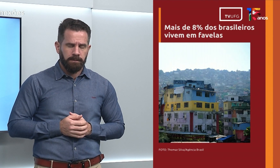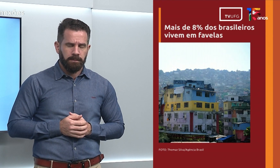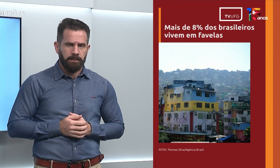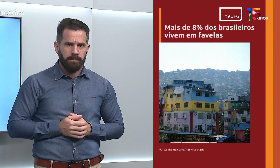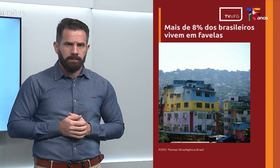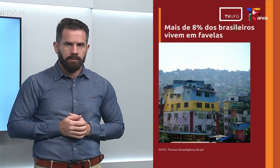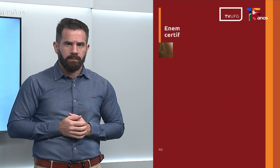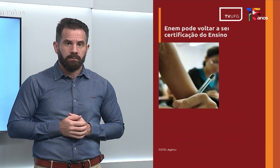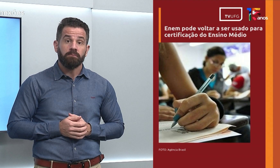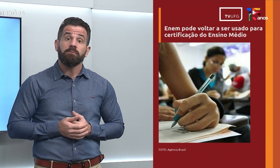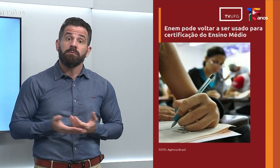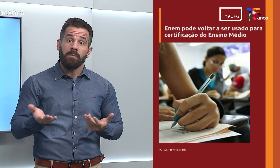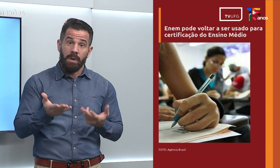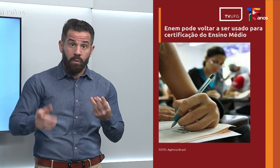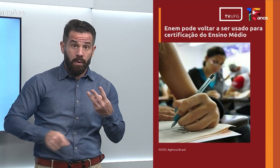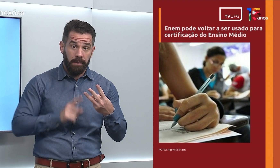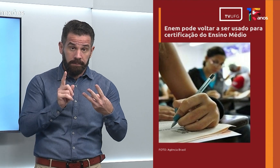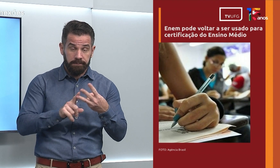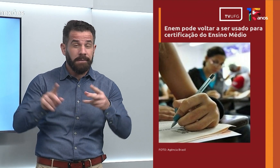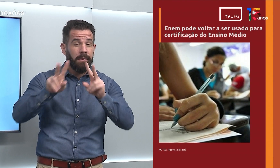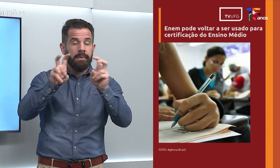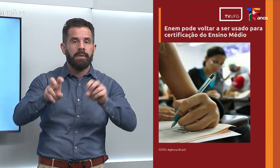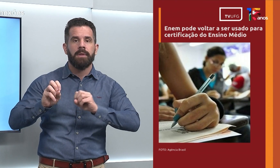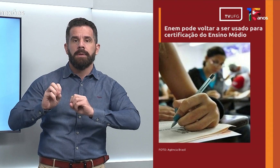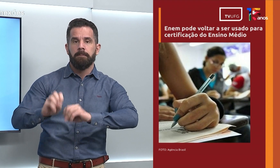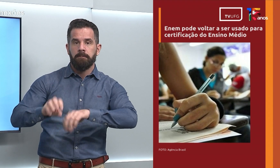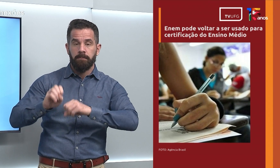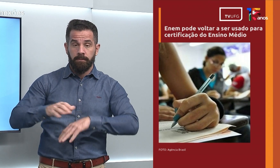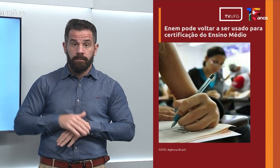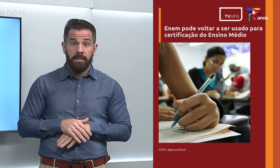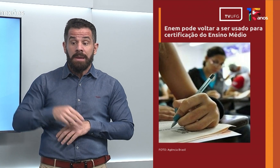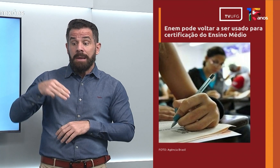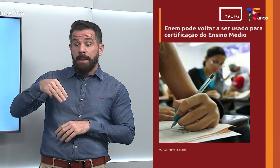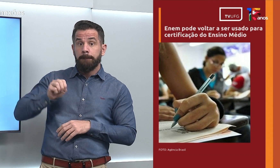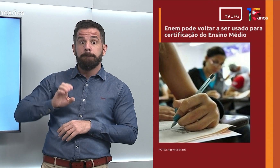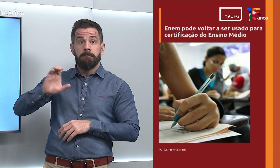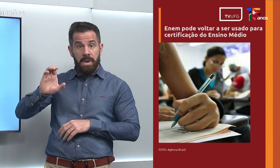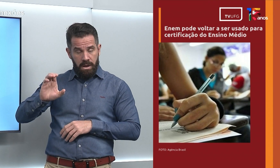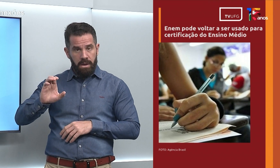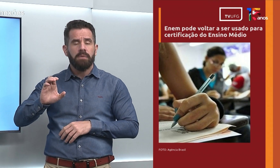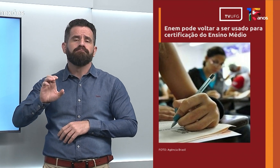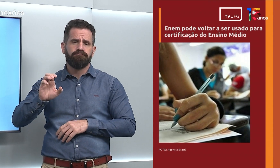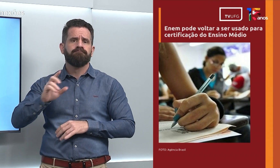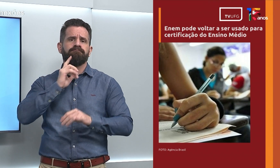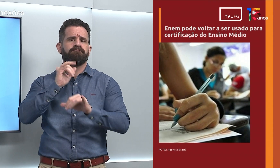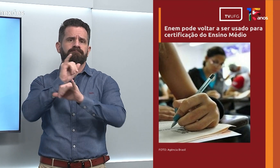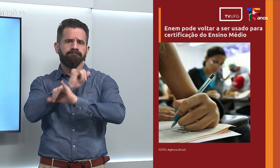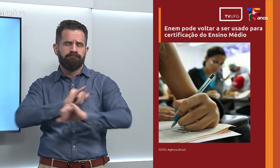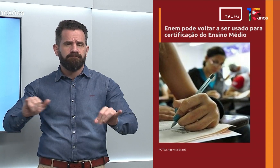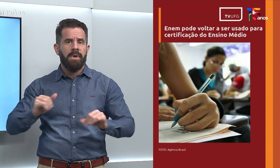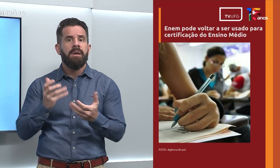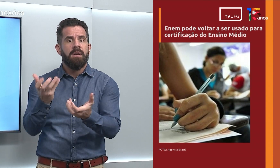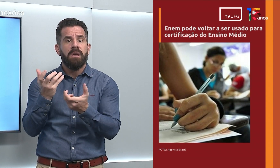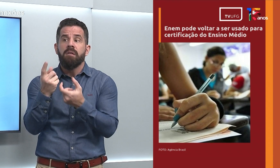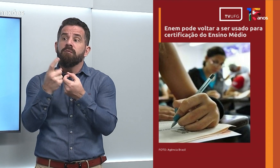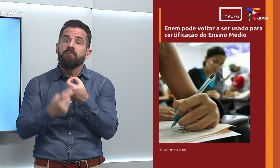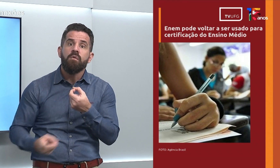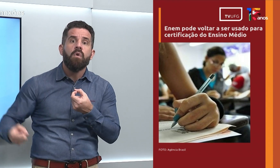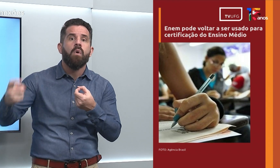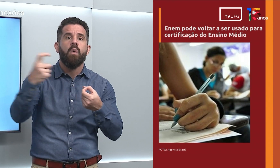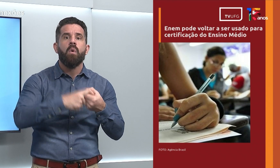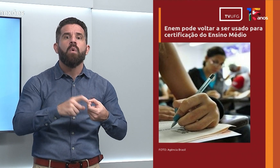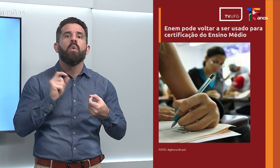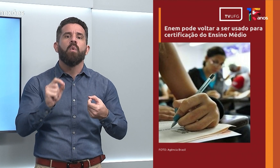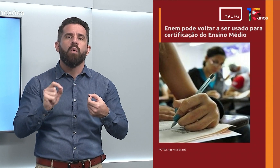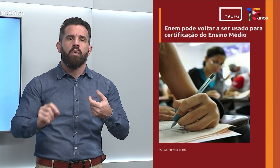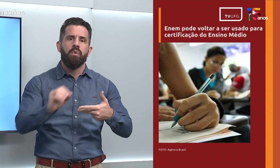E agora falando de educação, o Ministério da Educação estuda voltar a usar o Exame Nacional do Ensino Médio